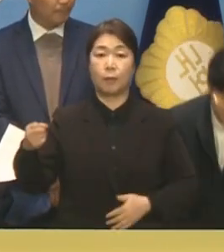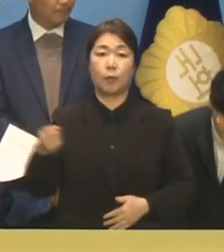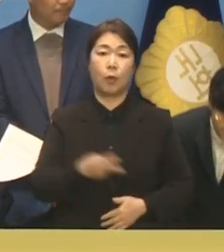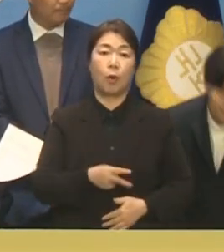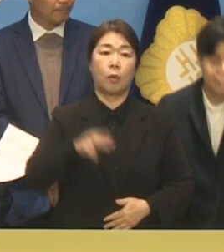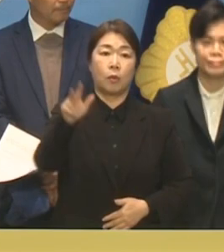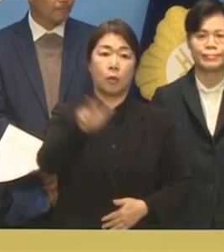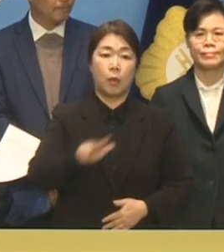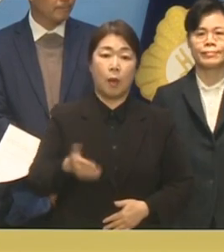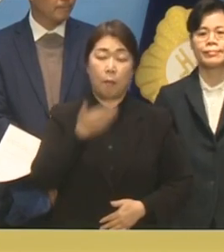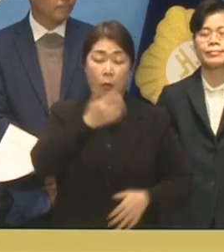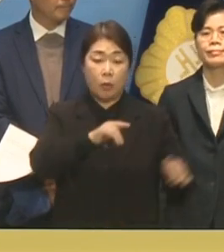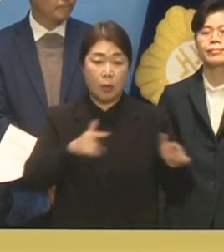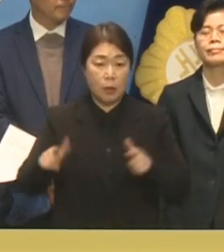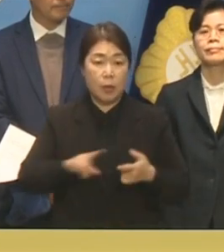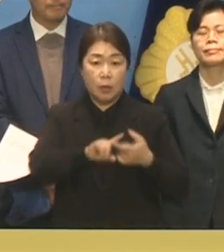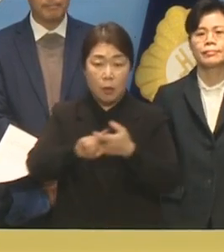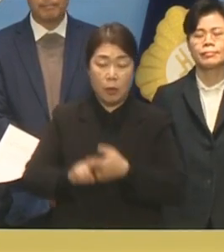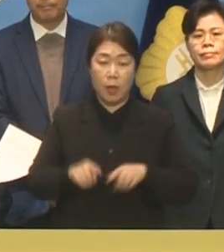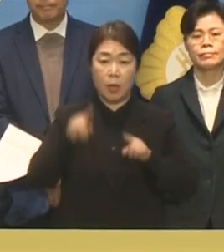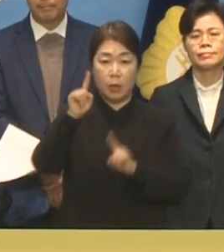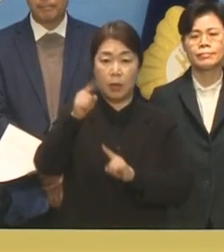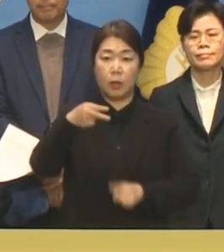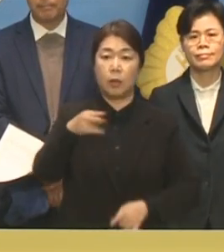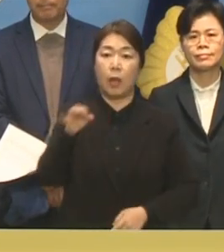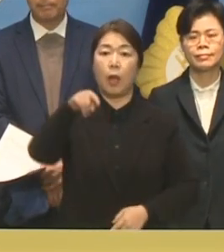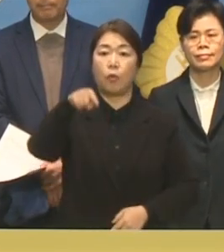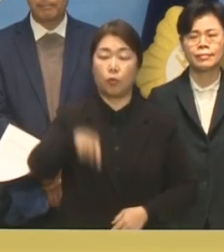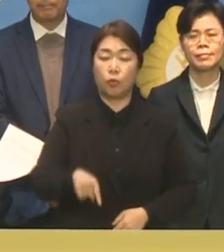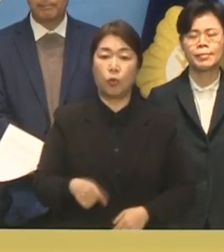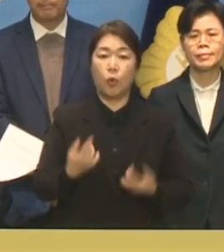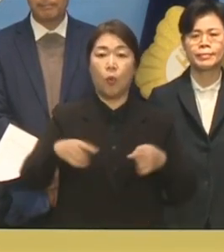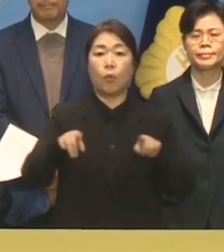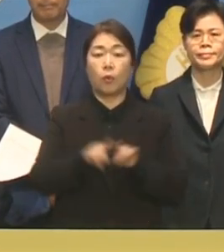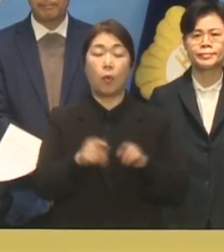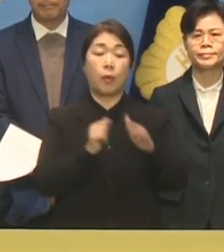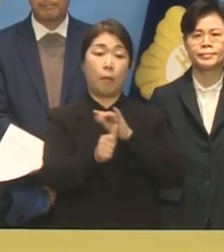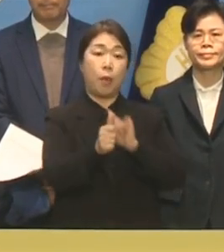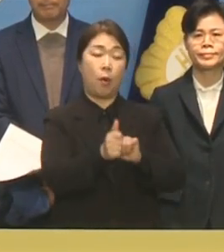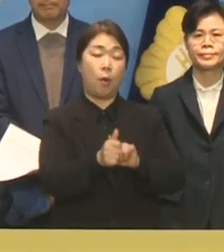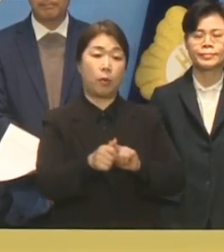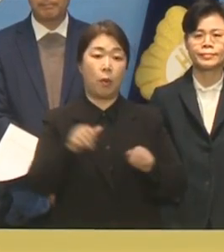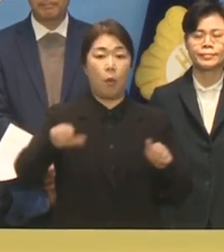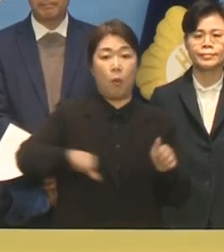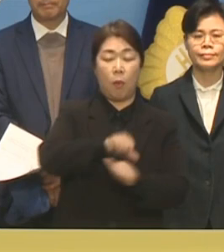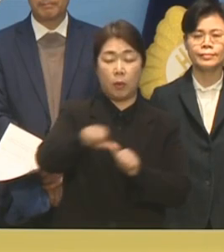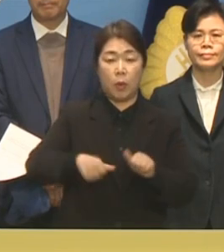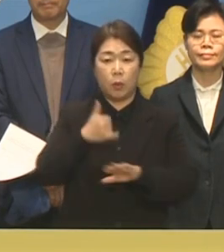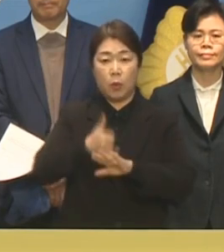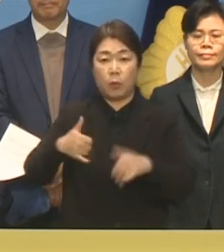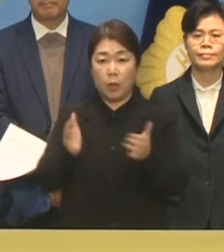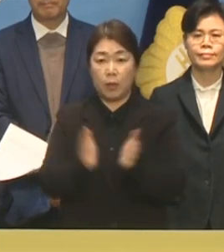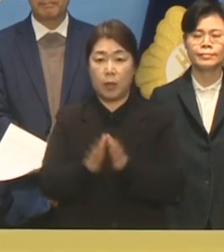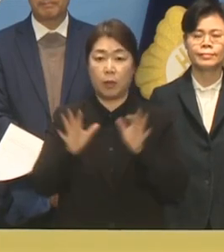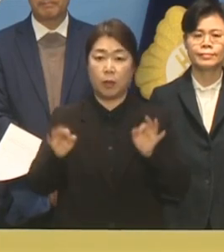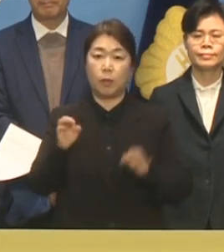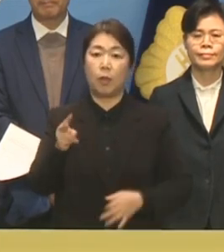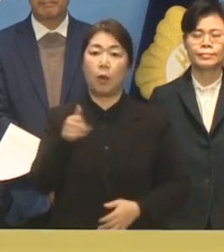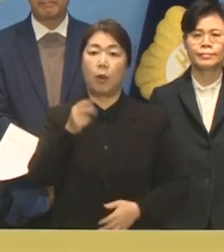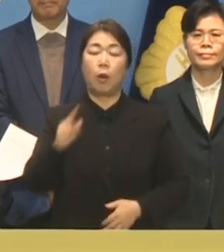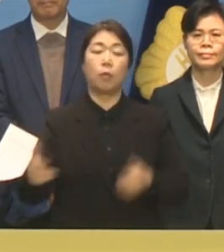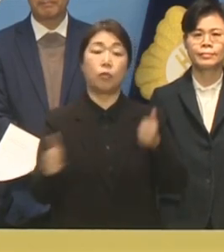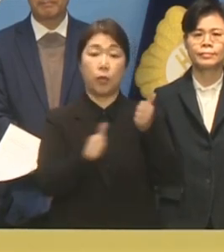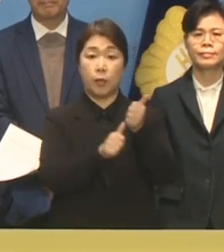그리고 전국먹거리연대 이세우 공동대표님, 그리고 환경농업단체연합회 김영향